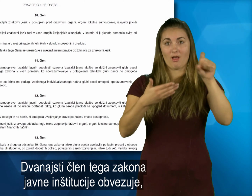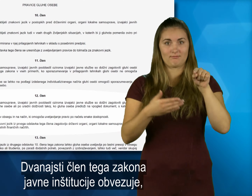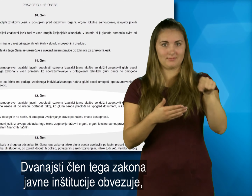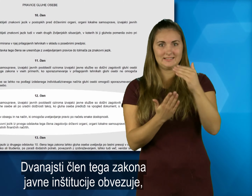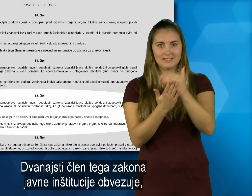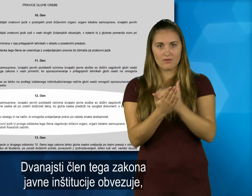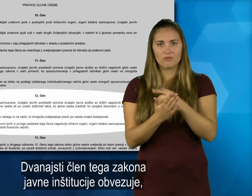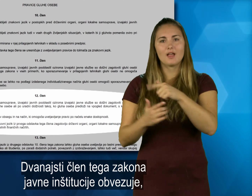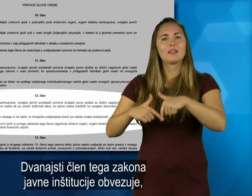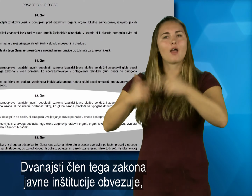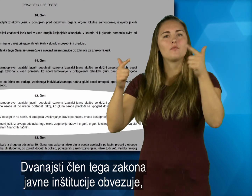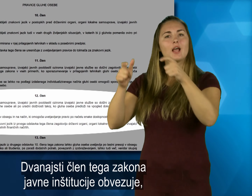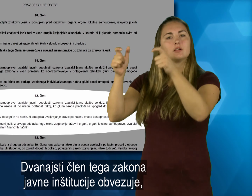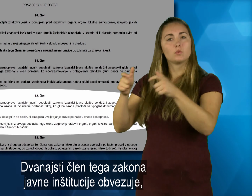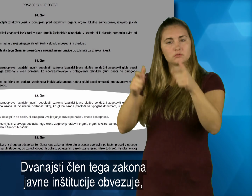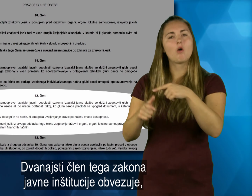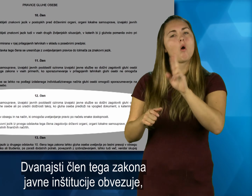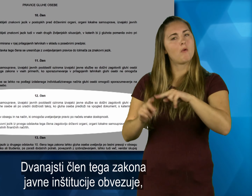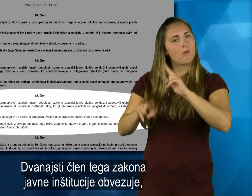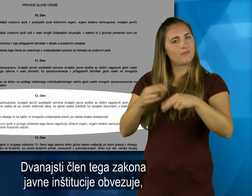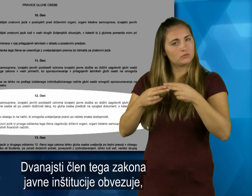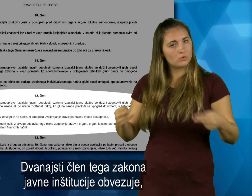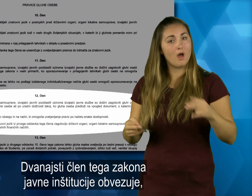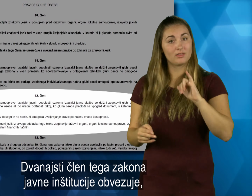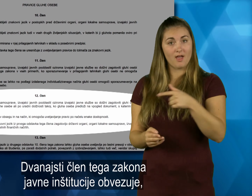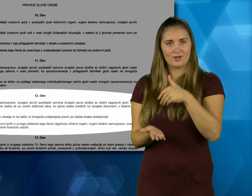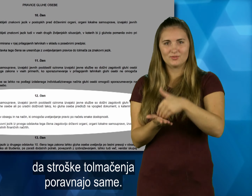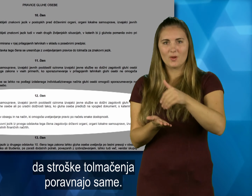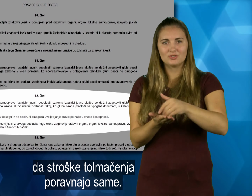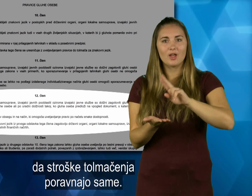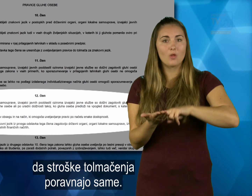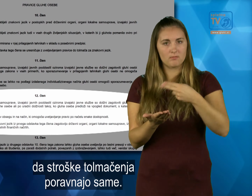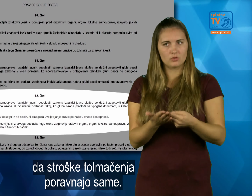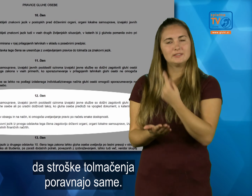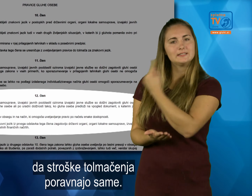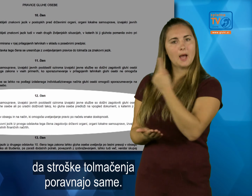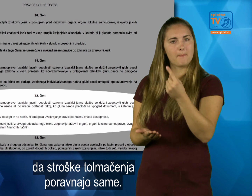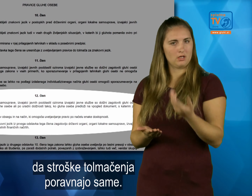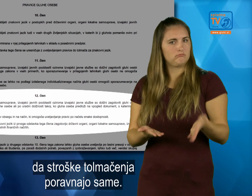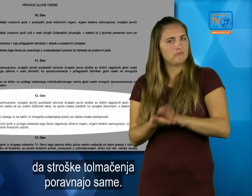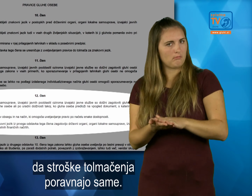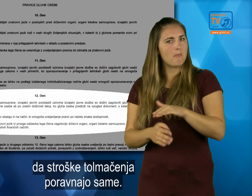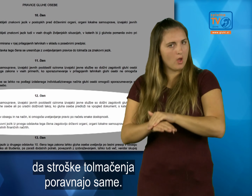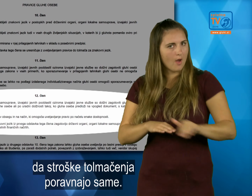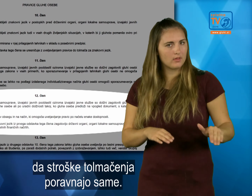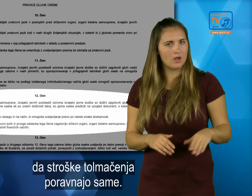12. člen tega zakona javne institucije obvezuje, da stroške tolmačenja poravnajo same.